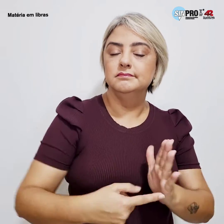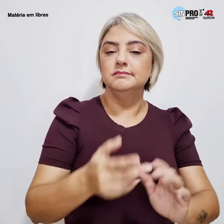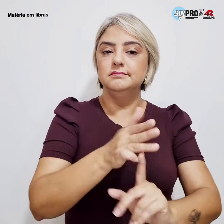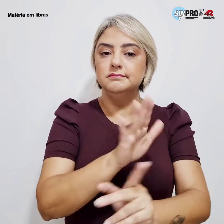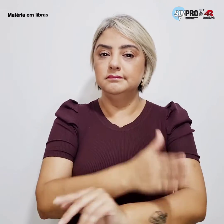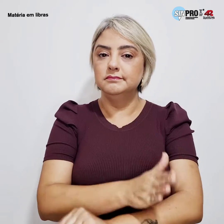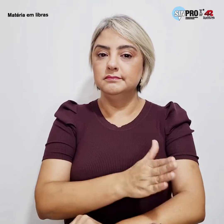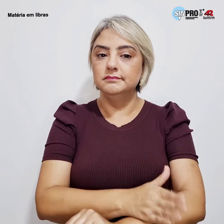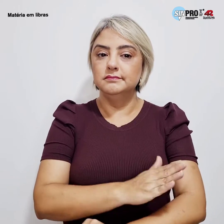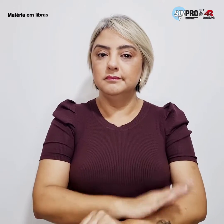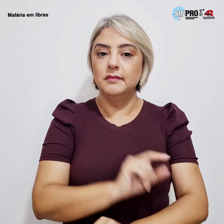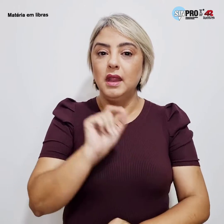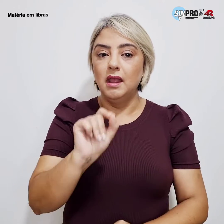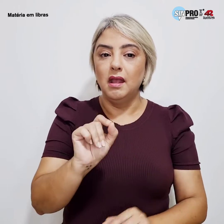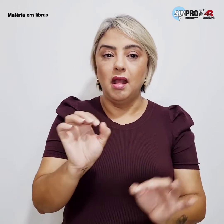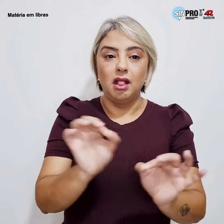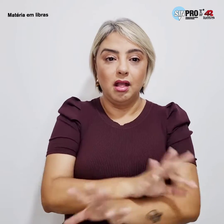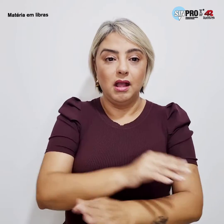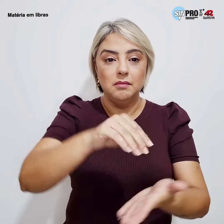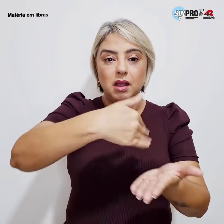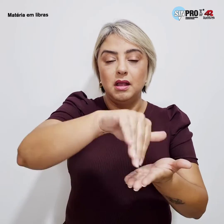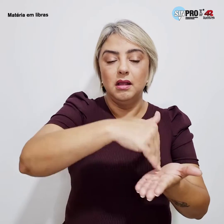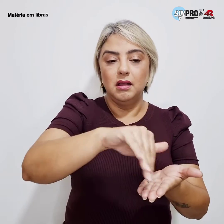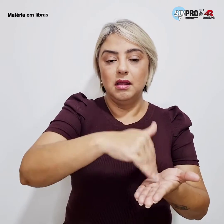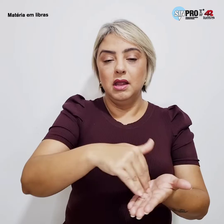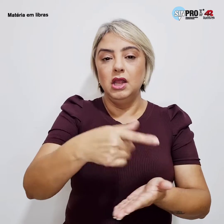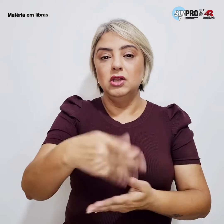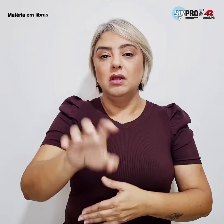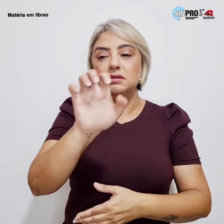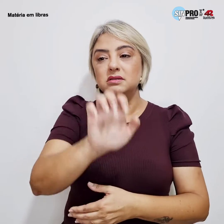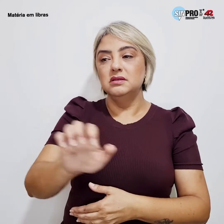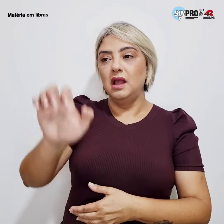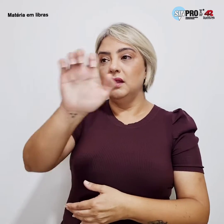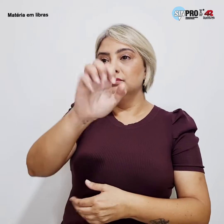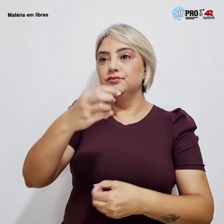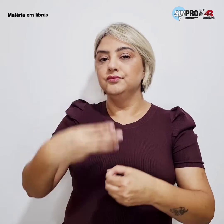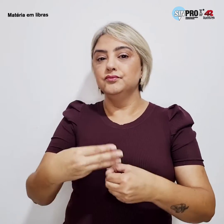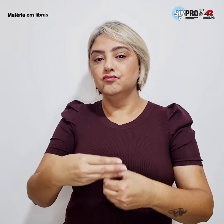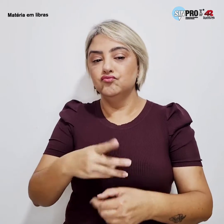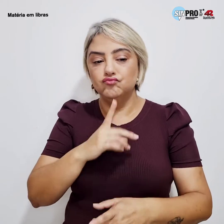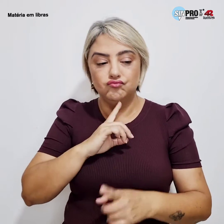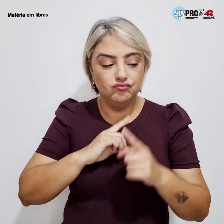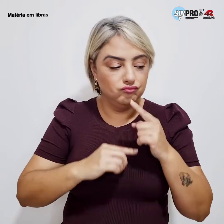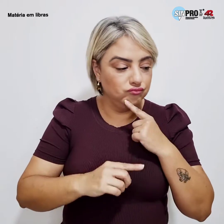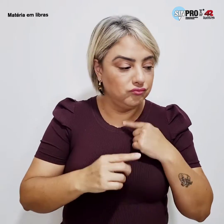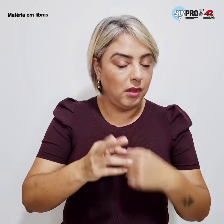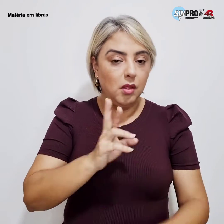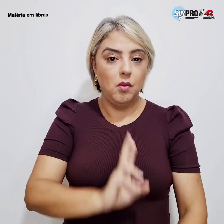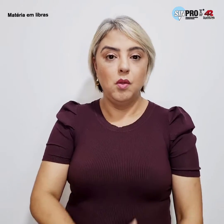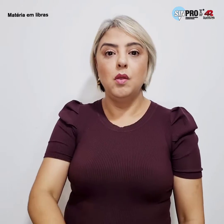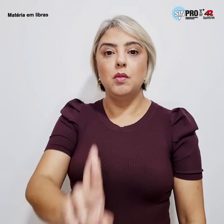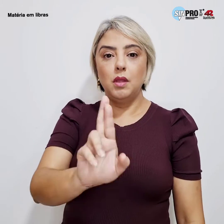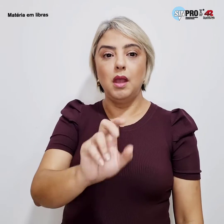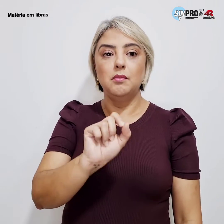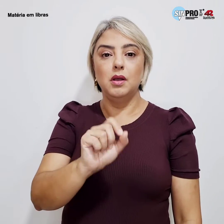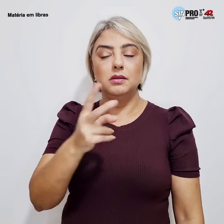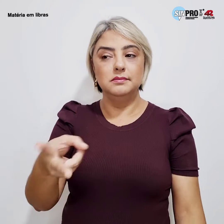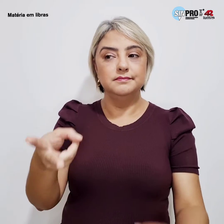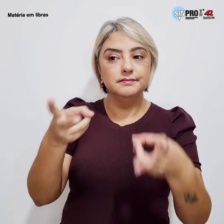a medida desestimulou estados e municípios, e o resultado pode ser observado no